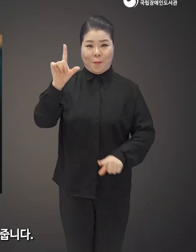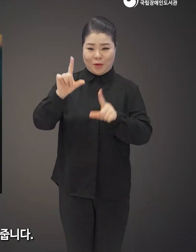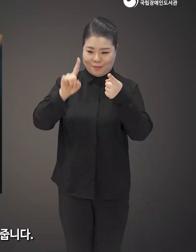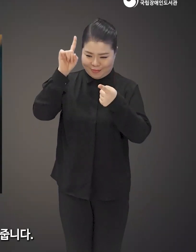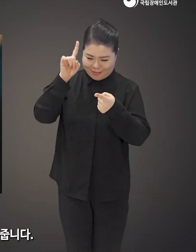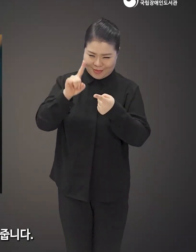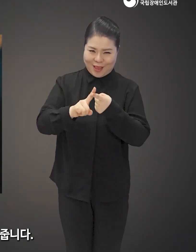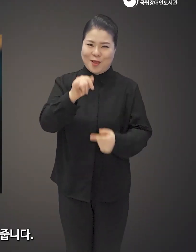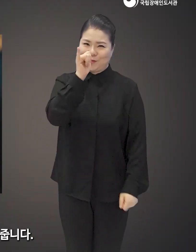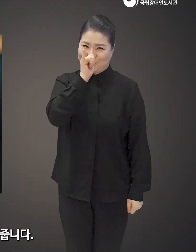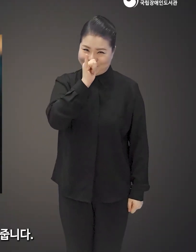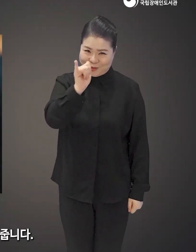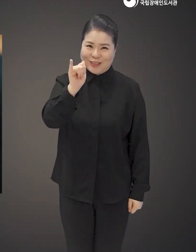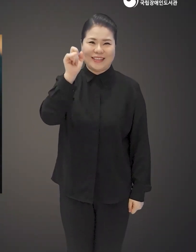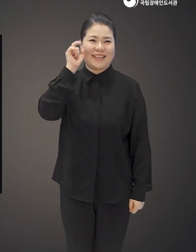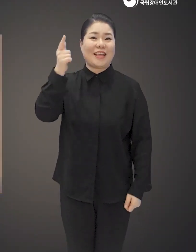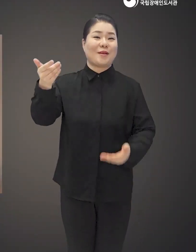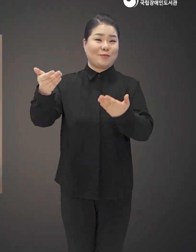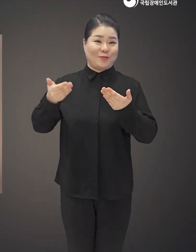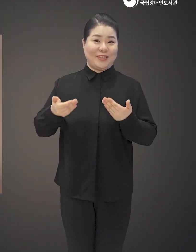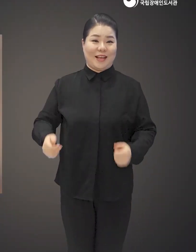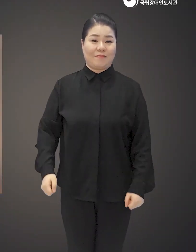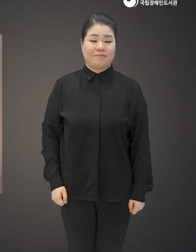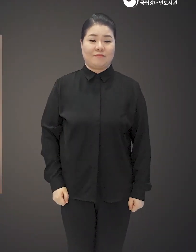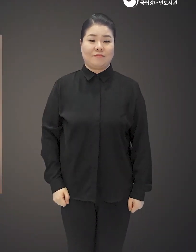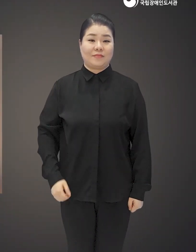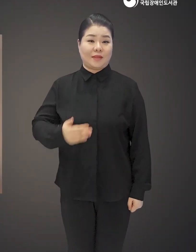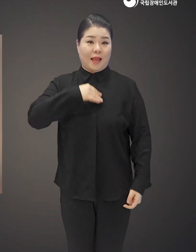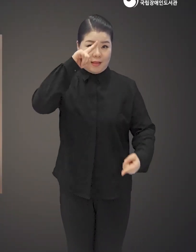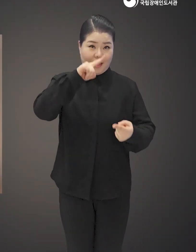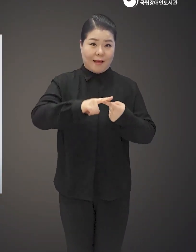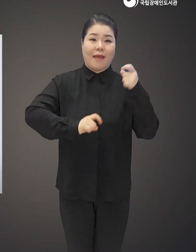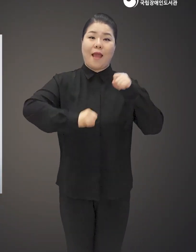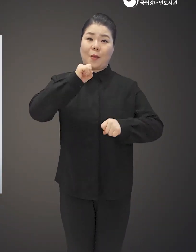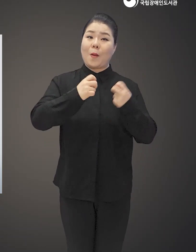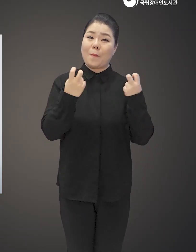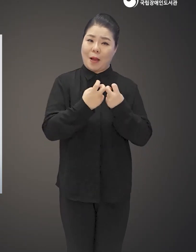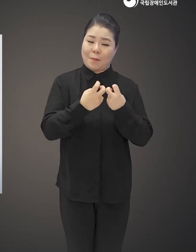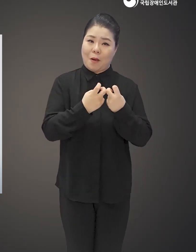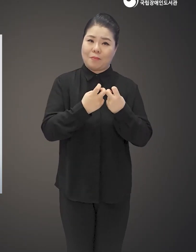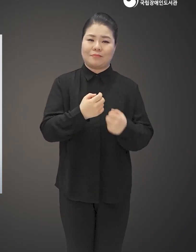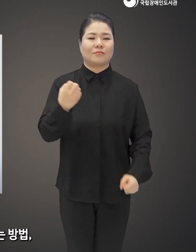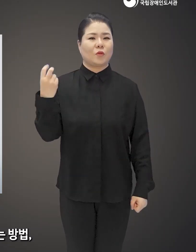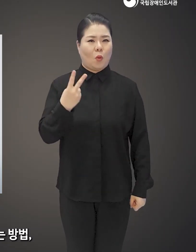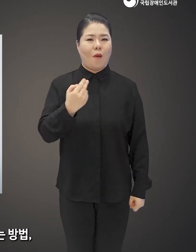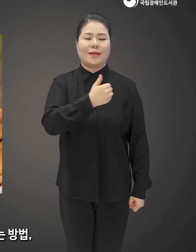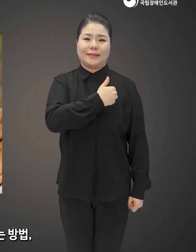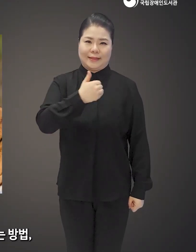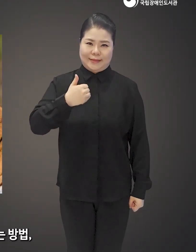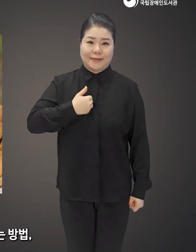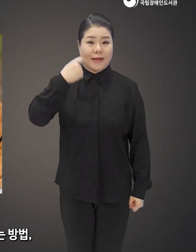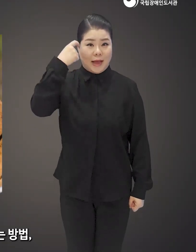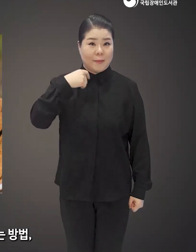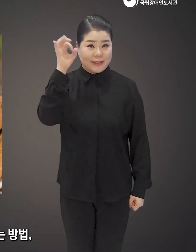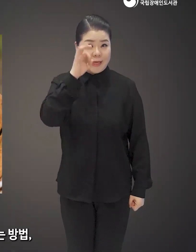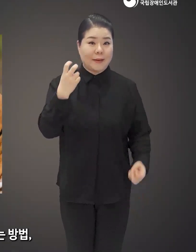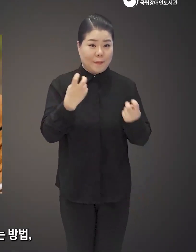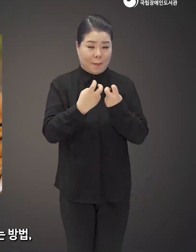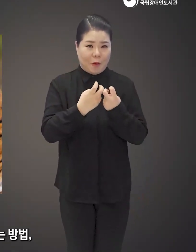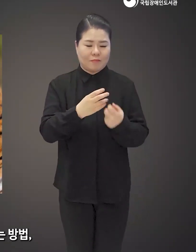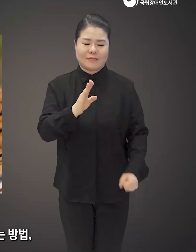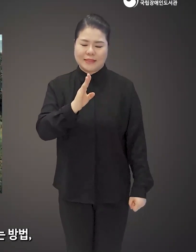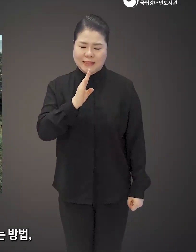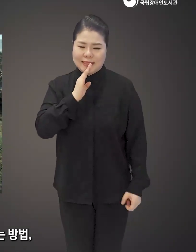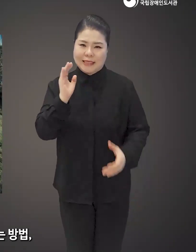훌륭하다는 메시지를 전해줍니다. 특히 나답게 행동하는 방법, 자신감을 찾는 법, 진정한 친구를 찾는